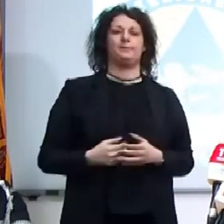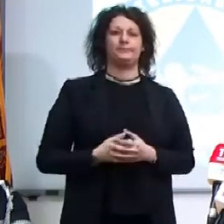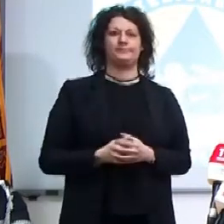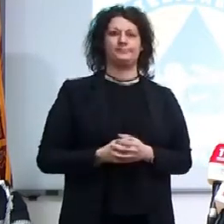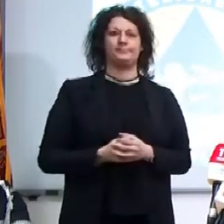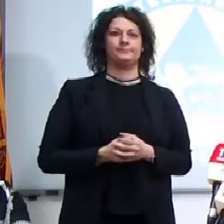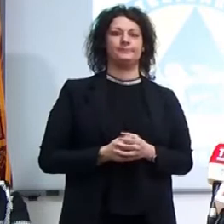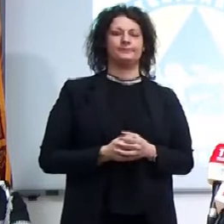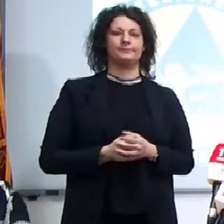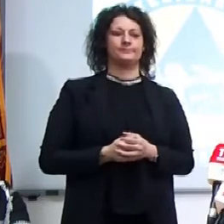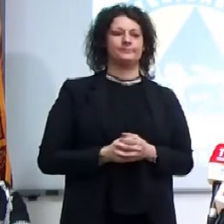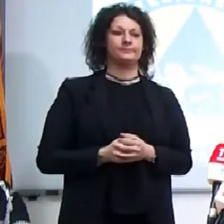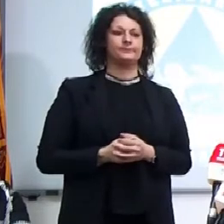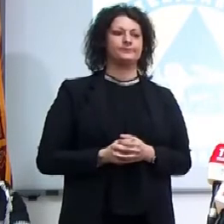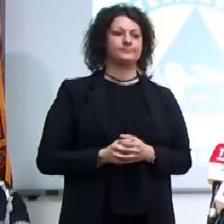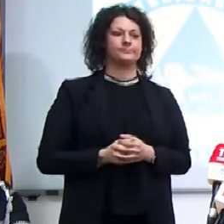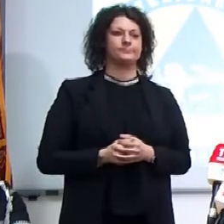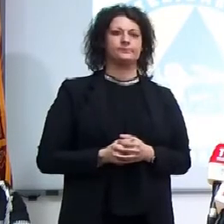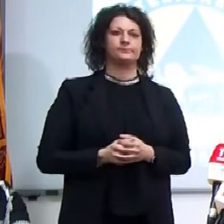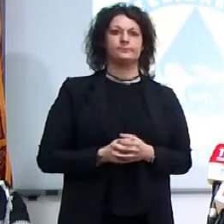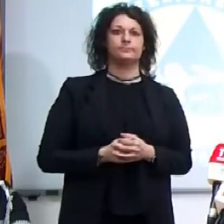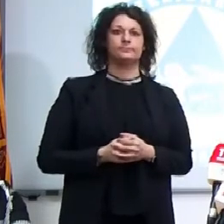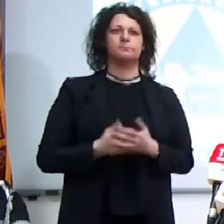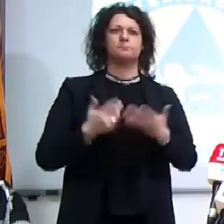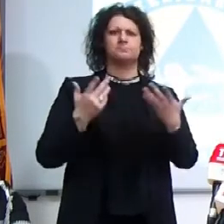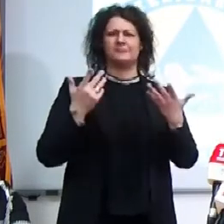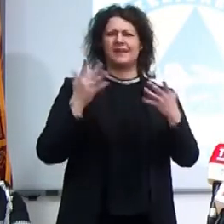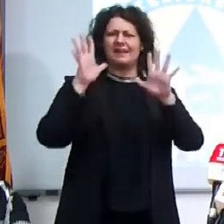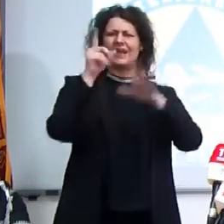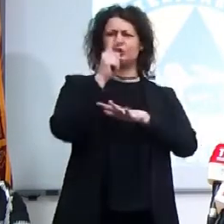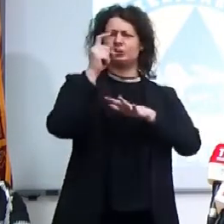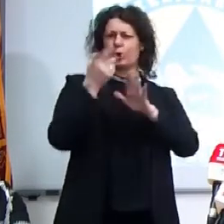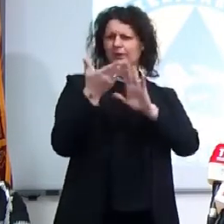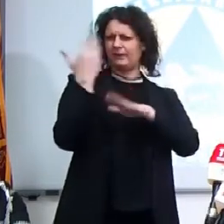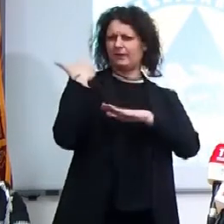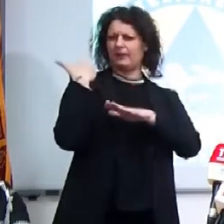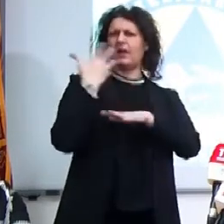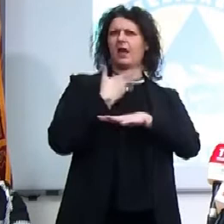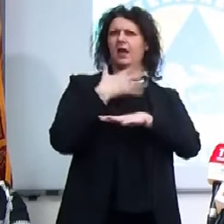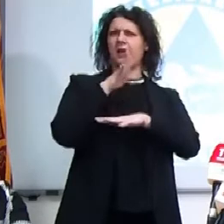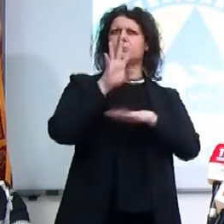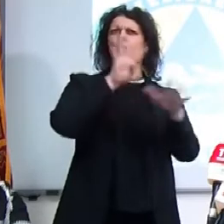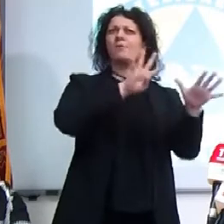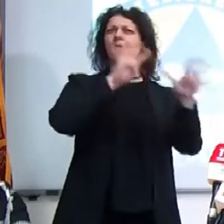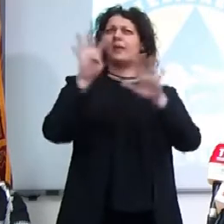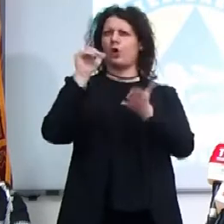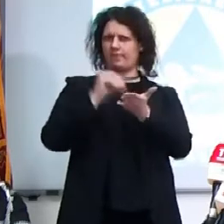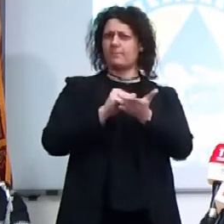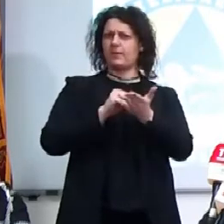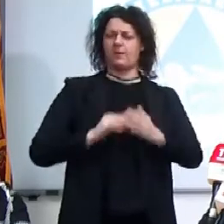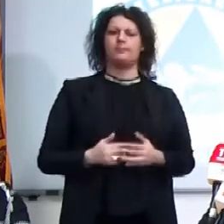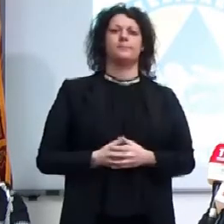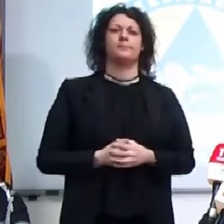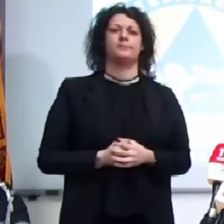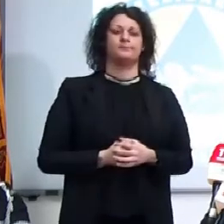positivi in Veneto sono 26.330, meno 600. Per gli anticorpi monoclonali